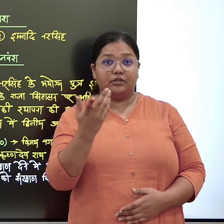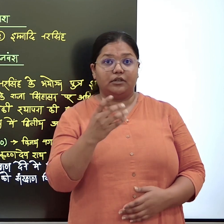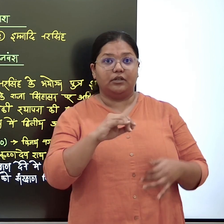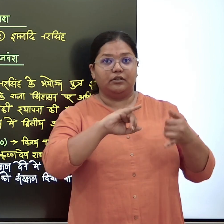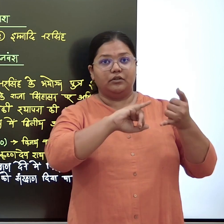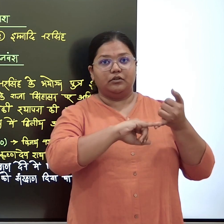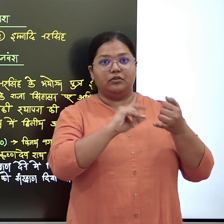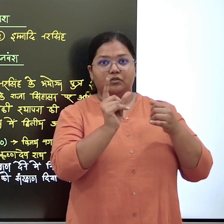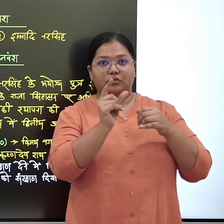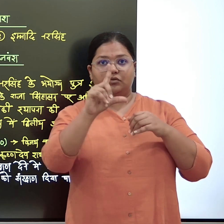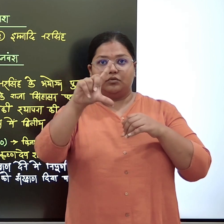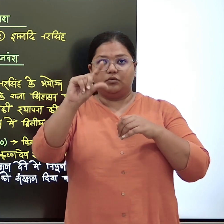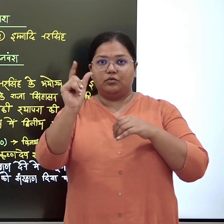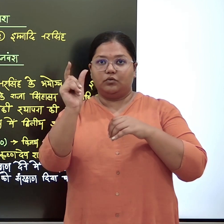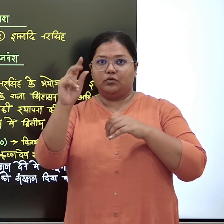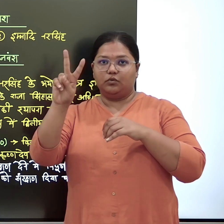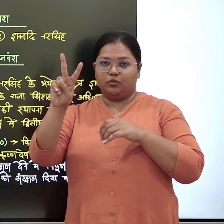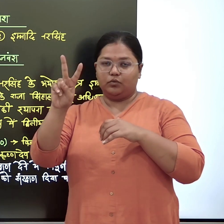ठीक,